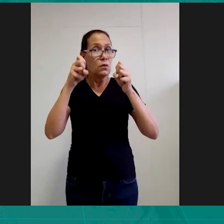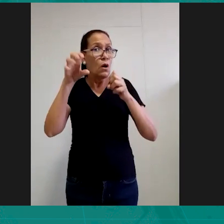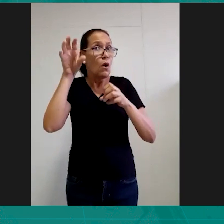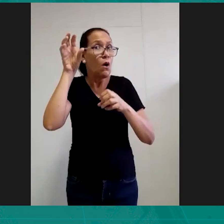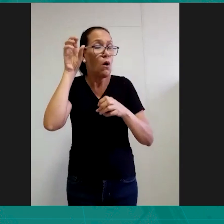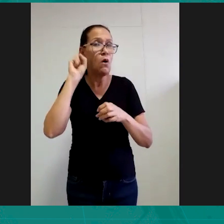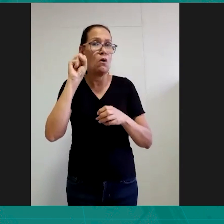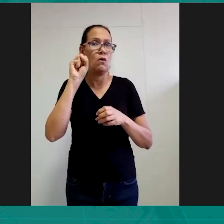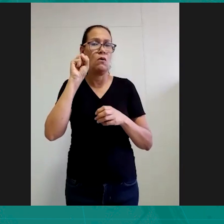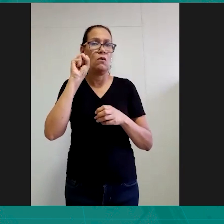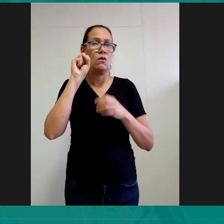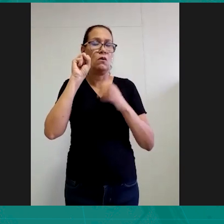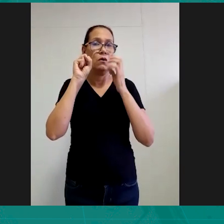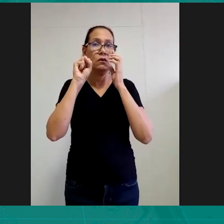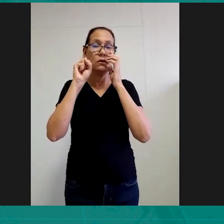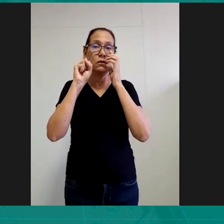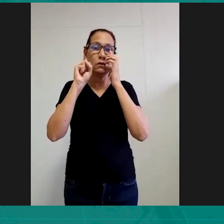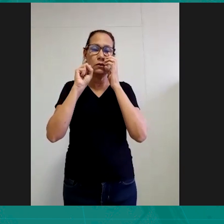amasseis,